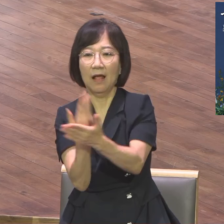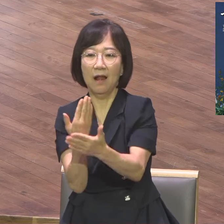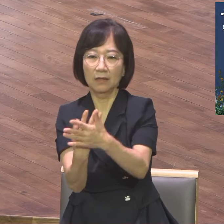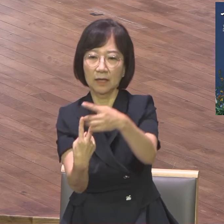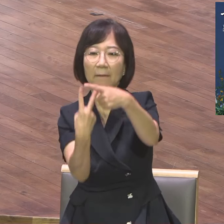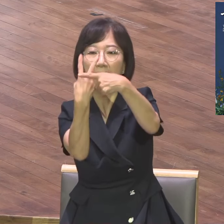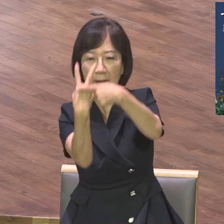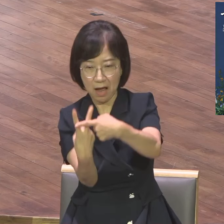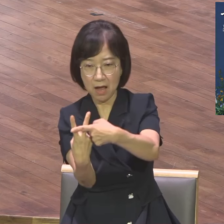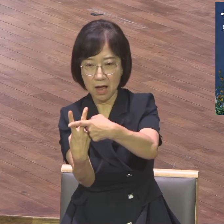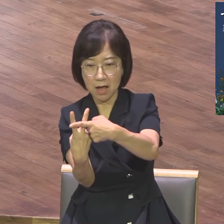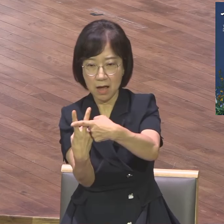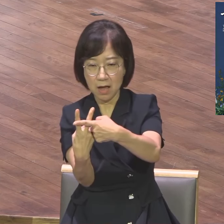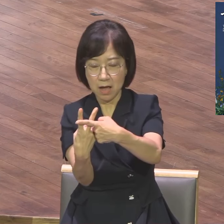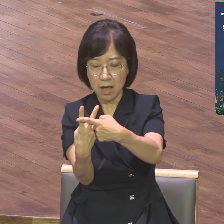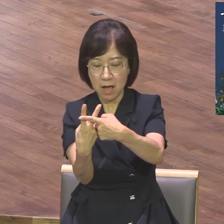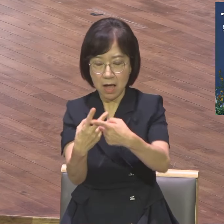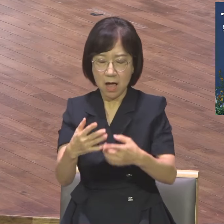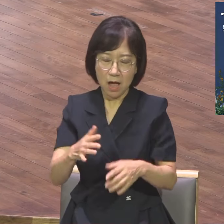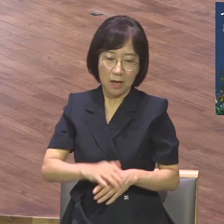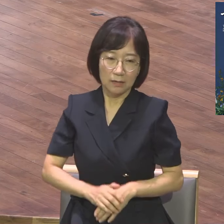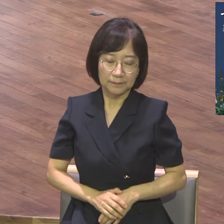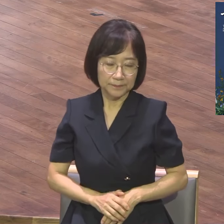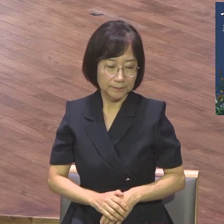끝까지 복음을 증거하고